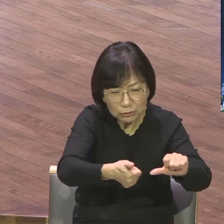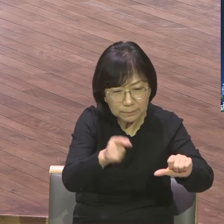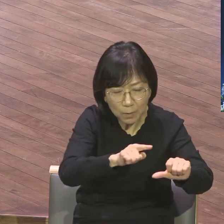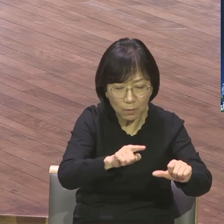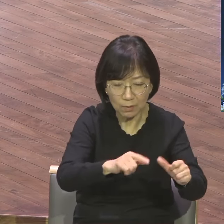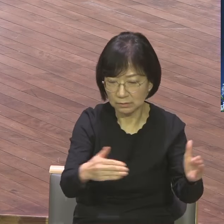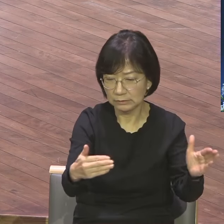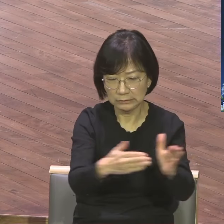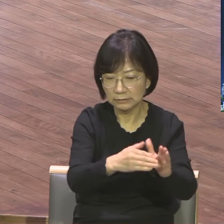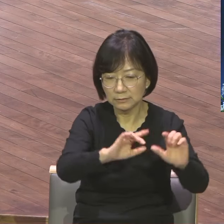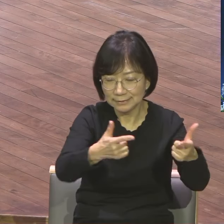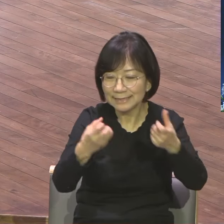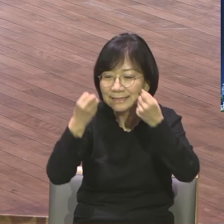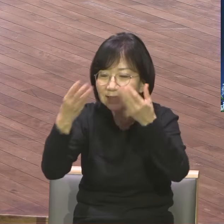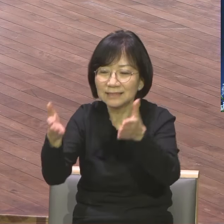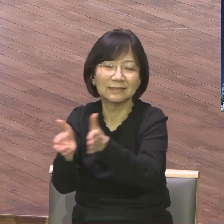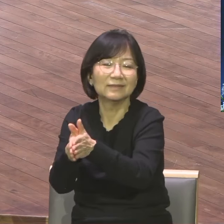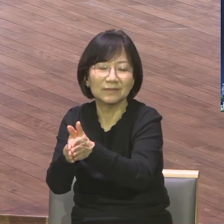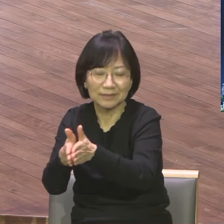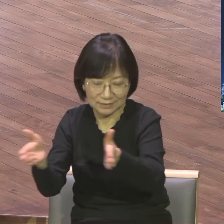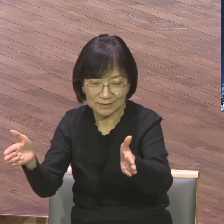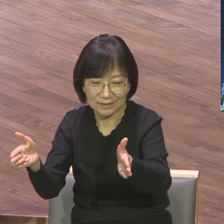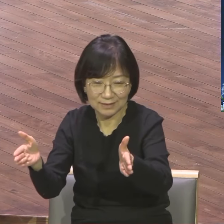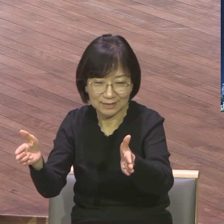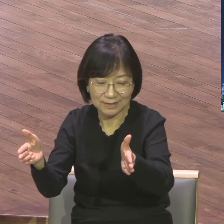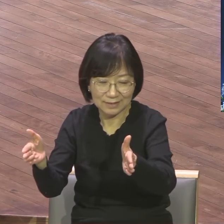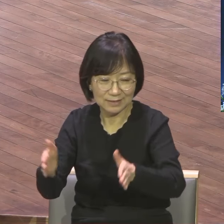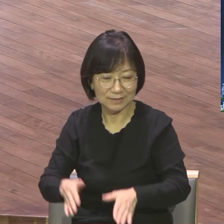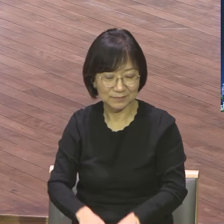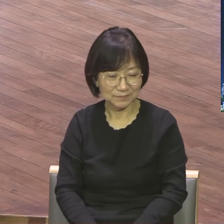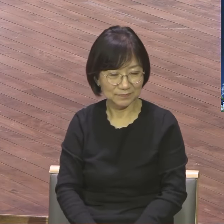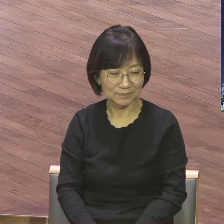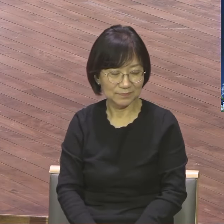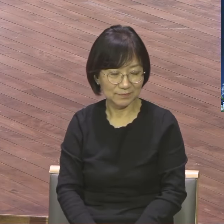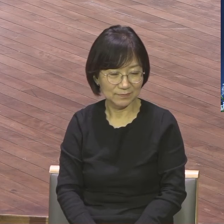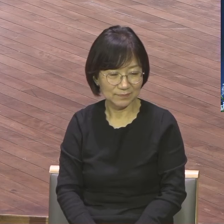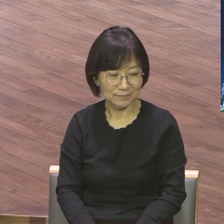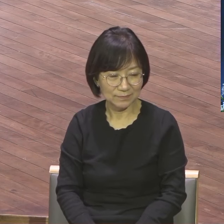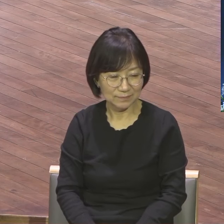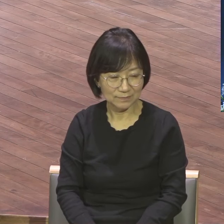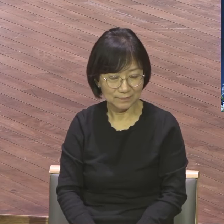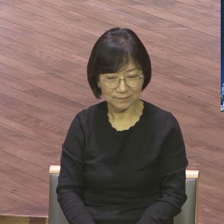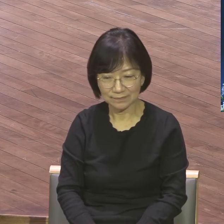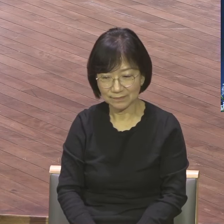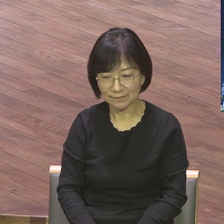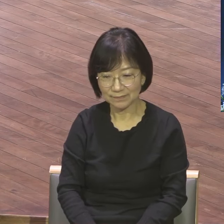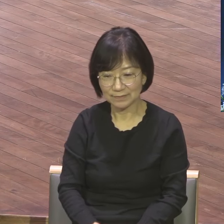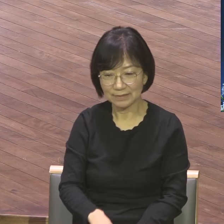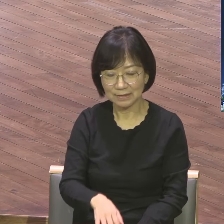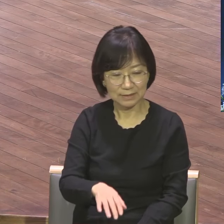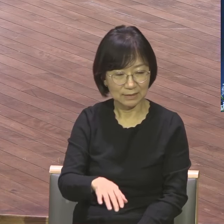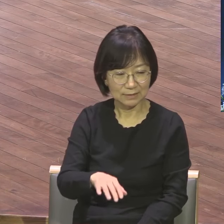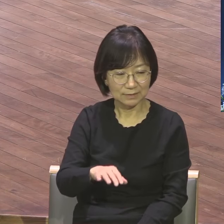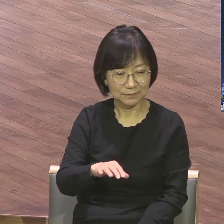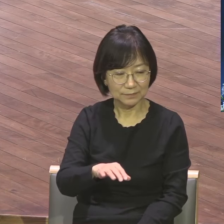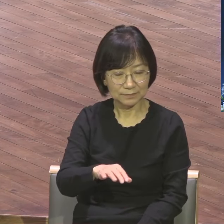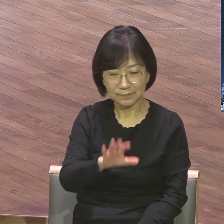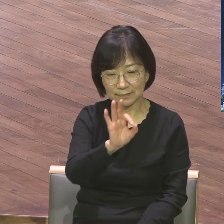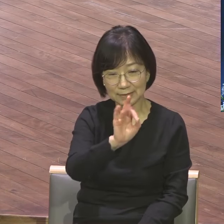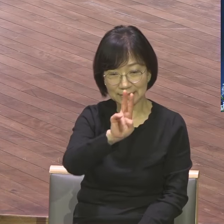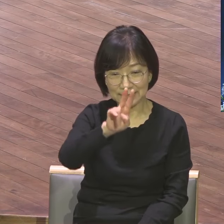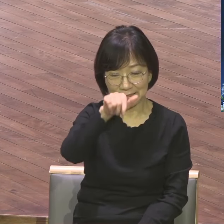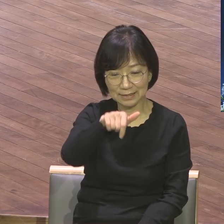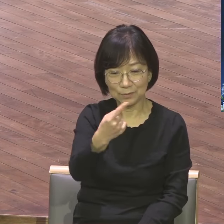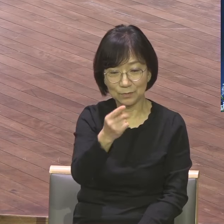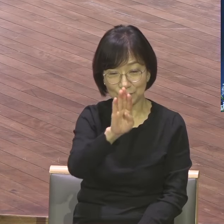순교를 통해 초대교회의 새로운 규정이 생겼다고 말합니다. 그 새로운 규정이 무엇인가?